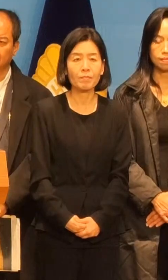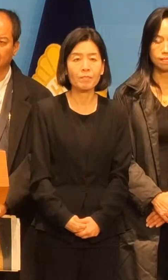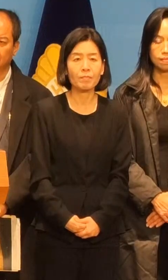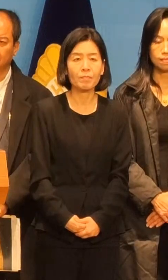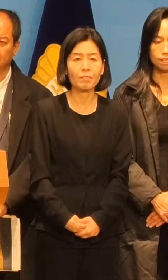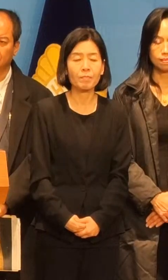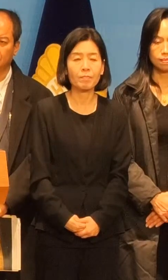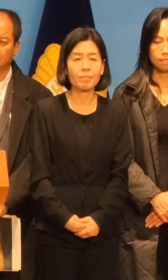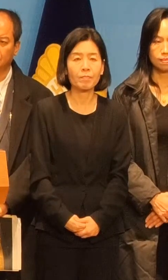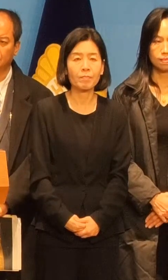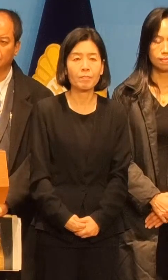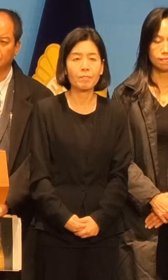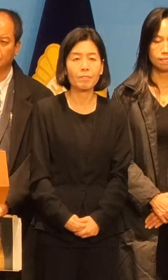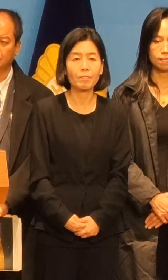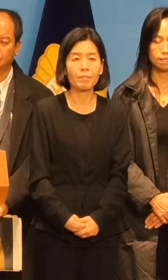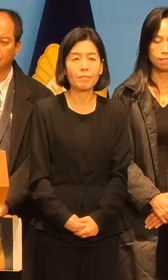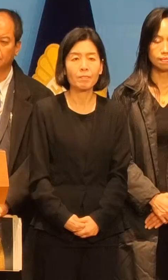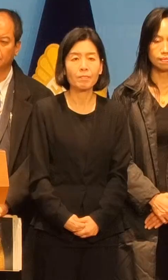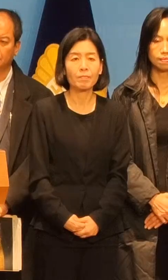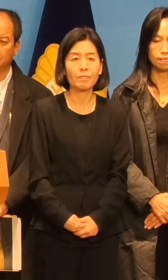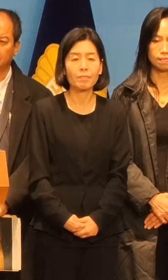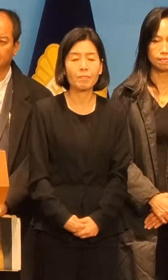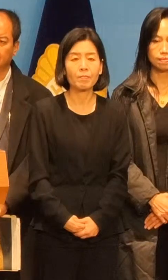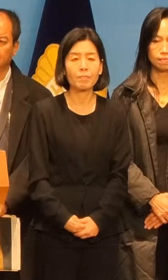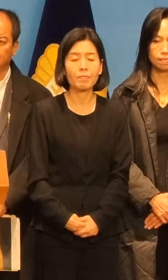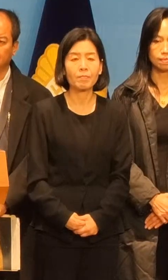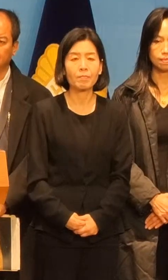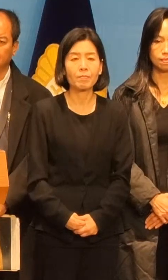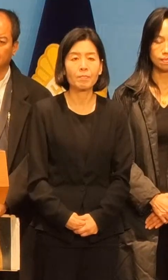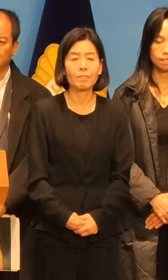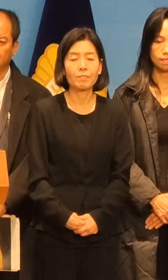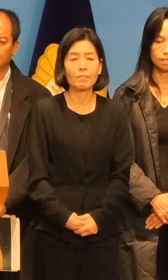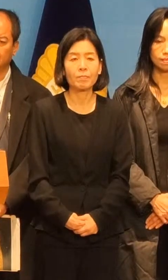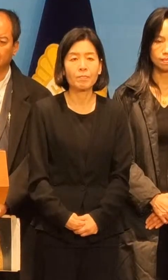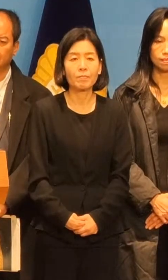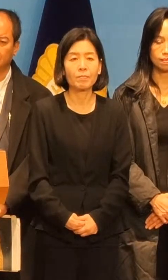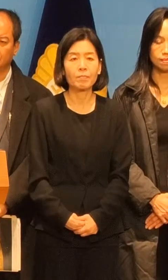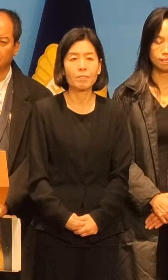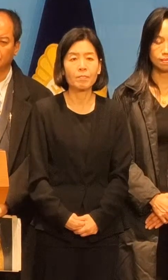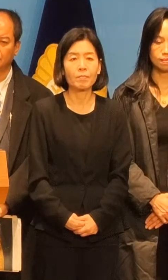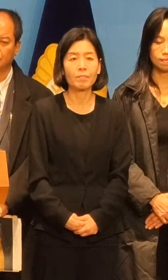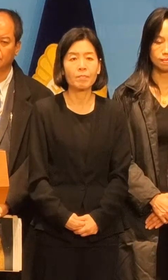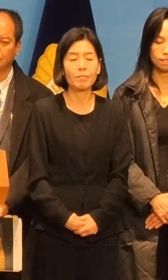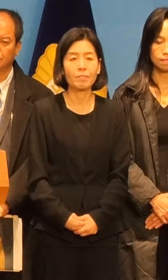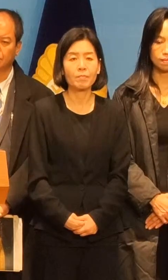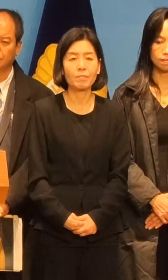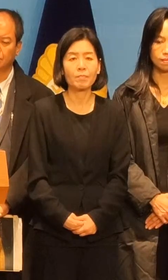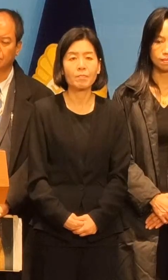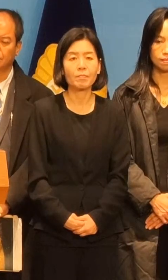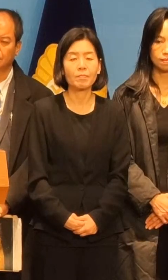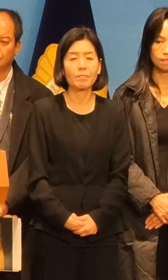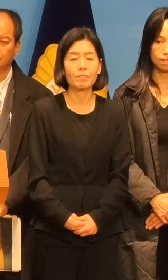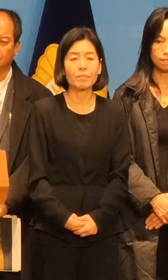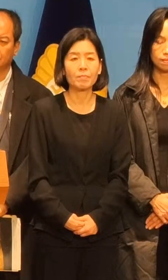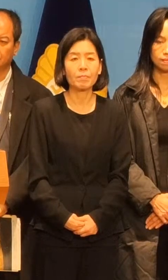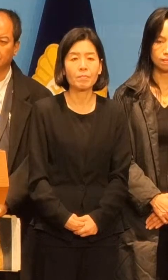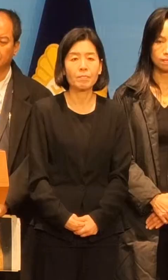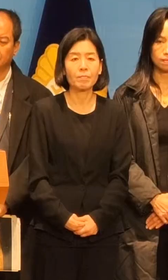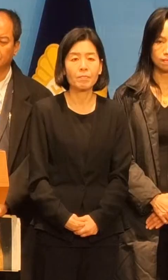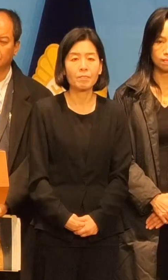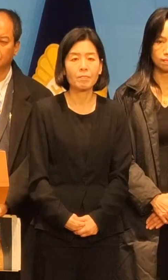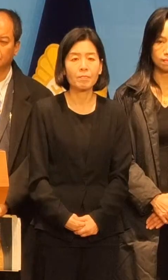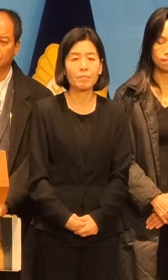မှာအခြေခံတဲ့နောက်ပြီးတော့ရှေ့နောက်ညီညွတ်တဲ့ဒီ consistent ဖြစ်တဲ့နိုင်ငံတကာရဲ့စူးစီးညီညွတ်မှုထောက်ခံမှုတွေပဲဖြစ်